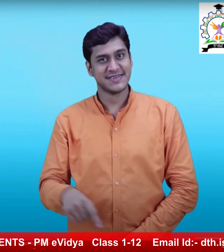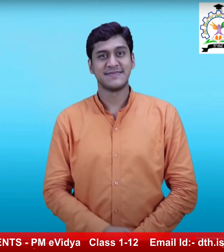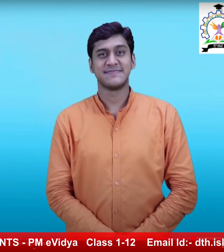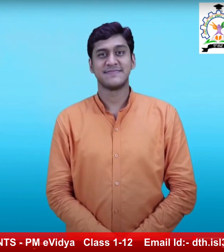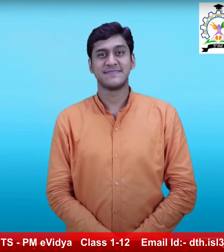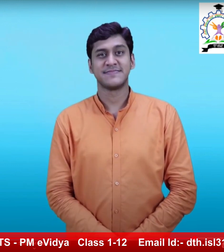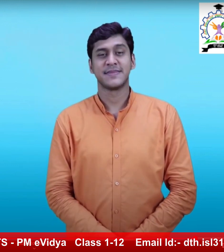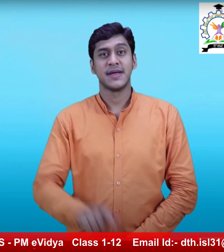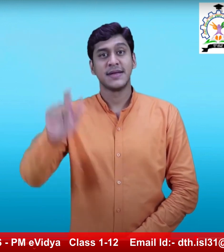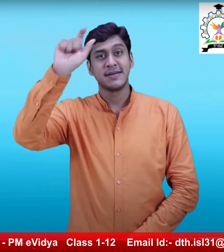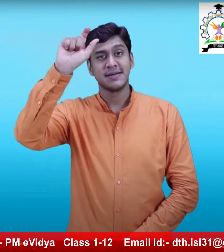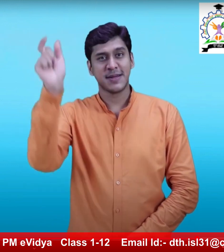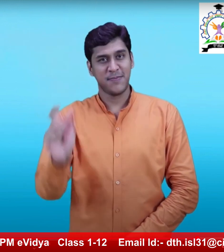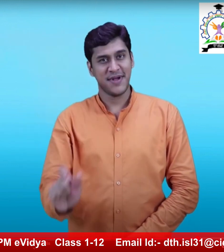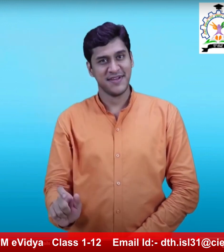रशिया,